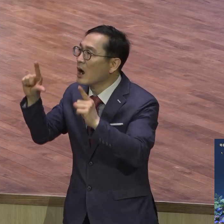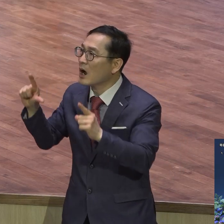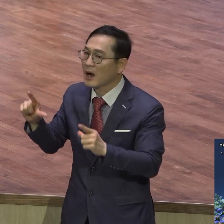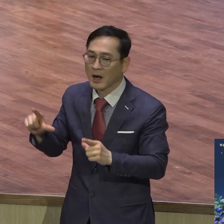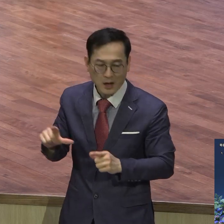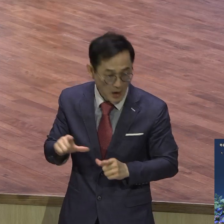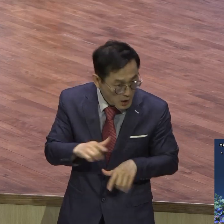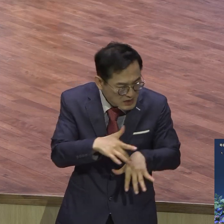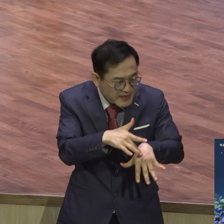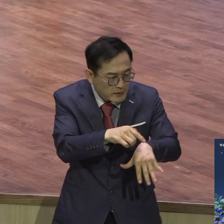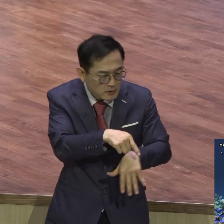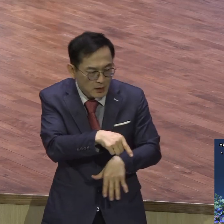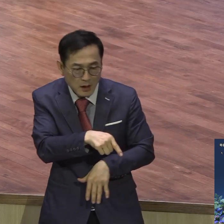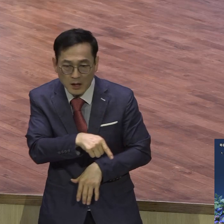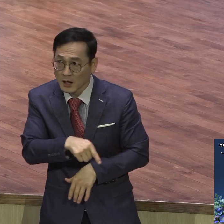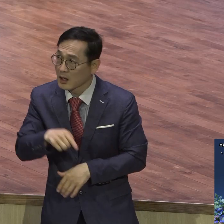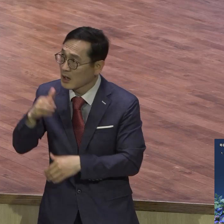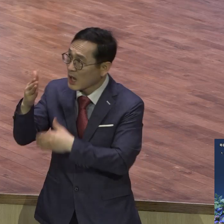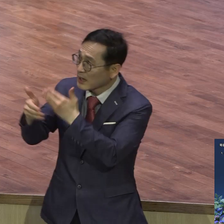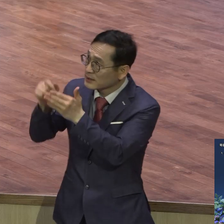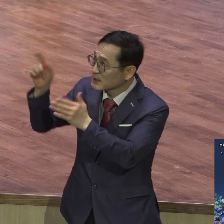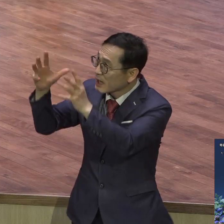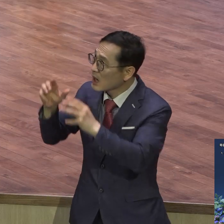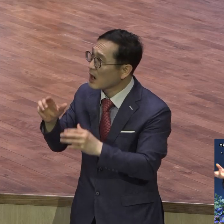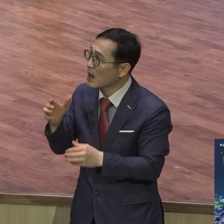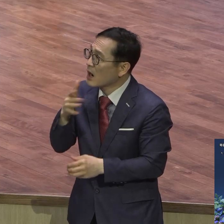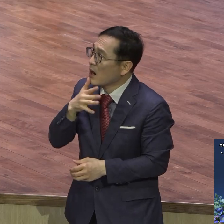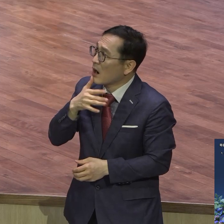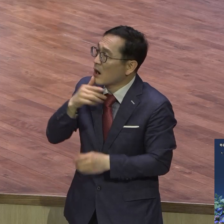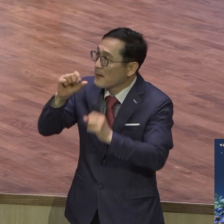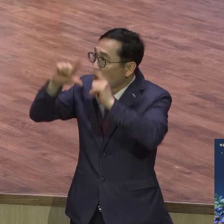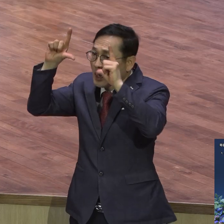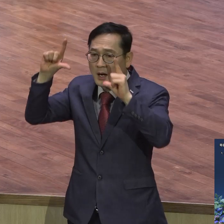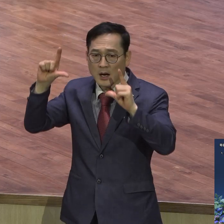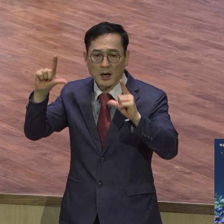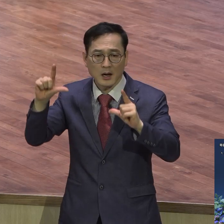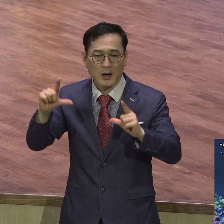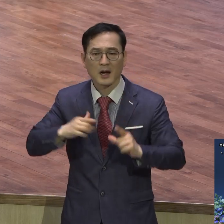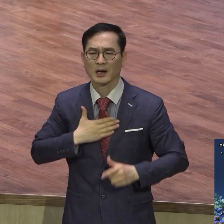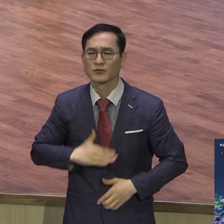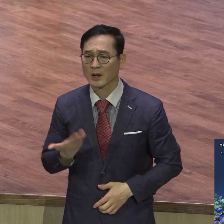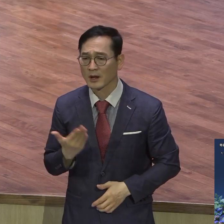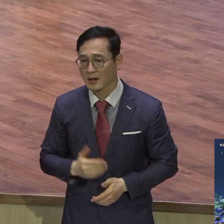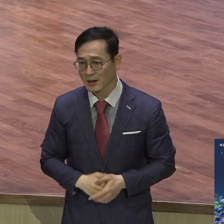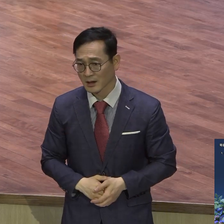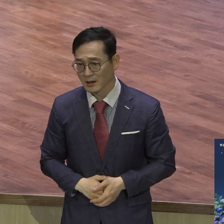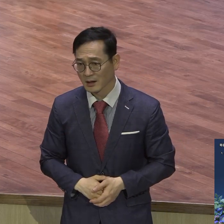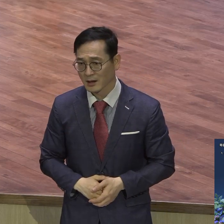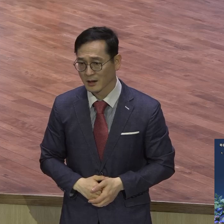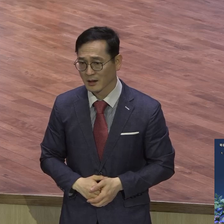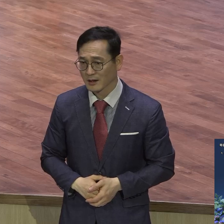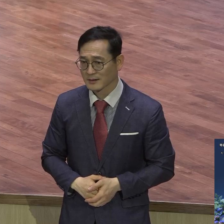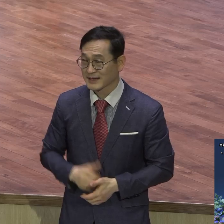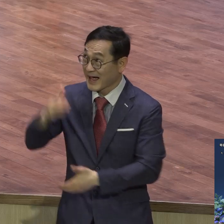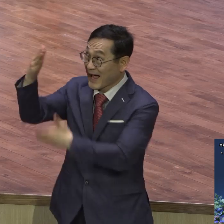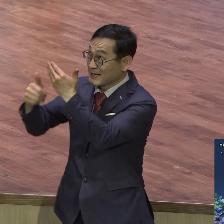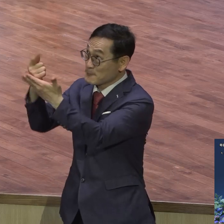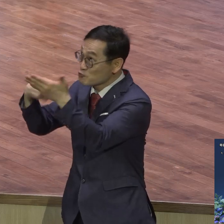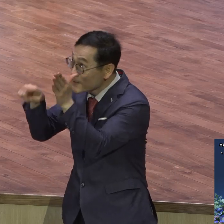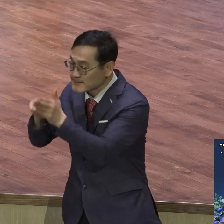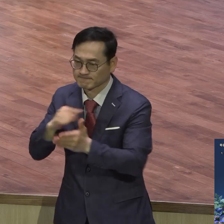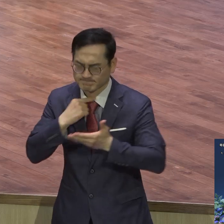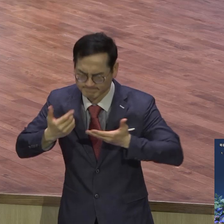지옥이 있구나 구원받은 사람이 있고 구원받은 사람이 있구나 눈이 확 열려버린 거예요 이제는 이제는 하나님의 나라를 위해서 내가 매일